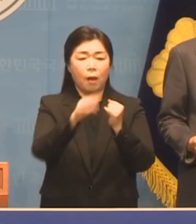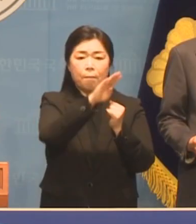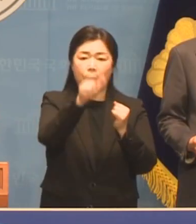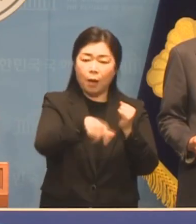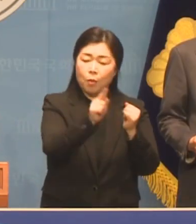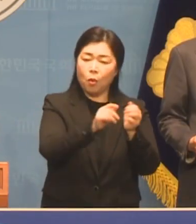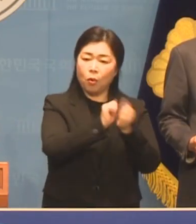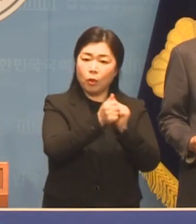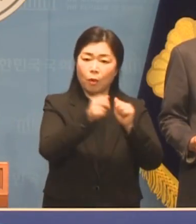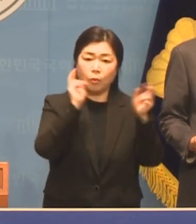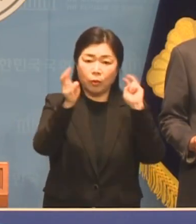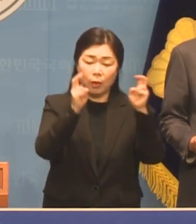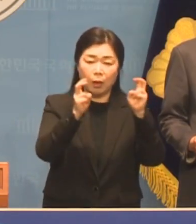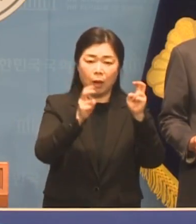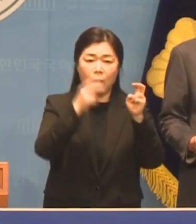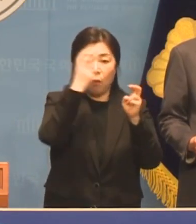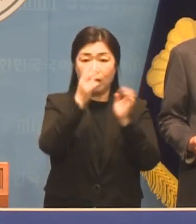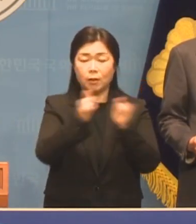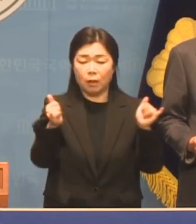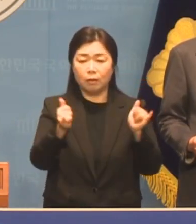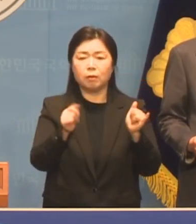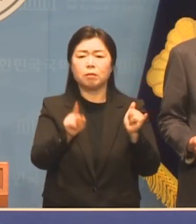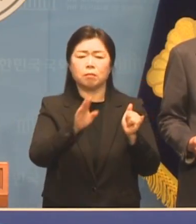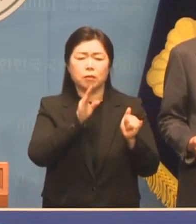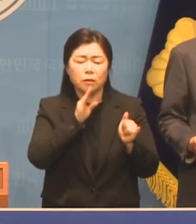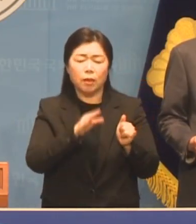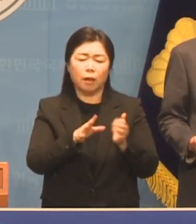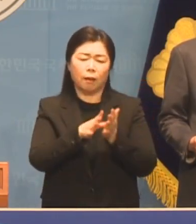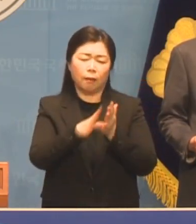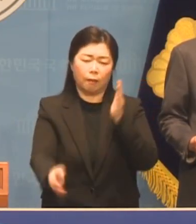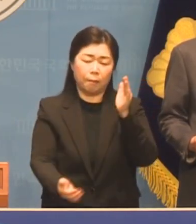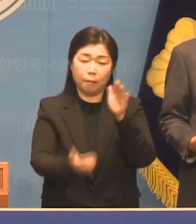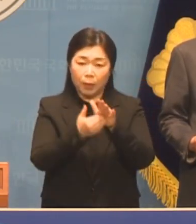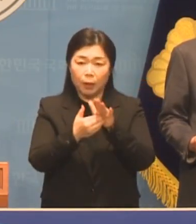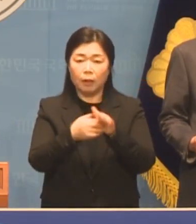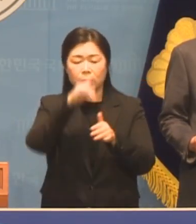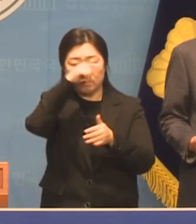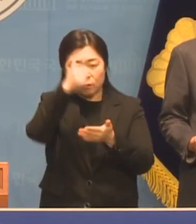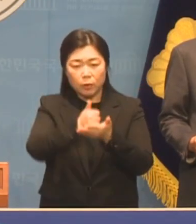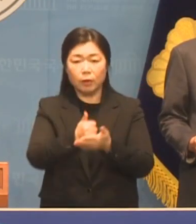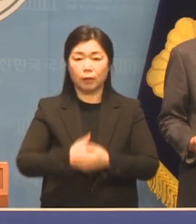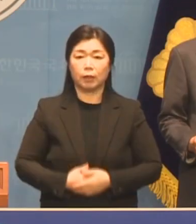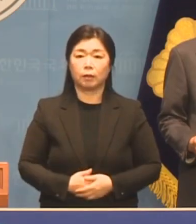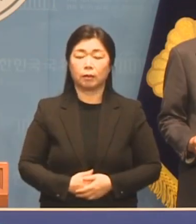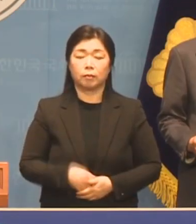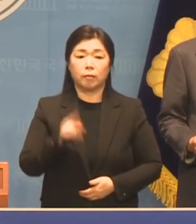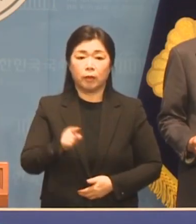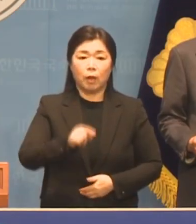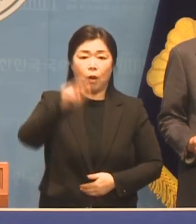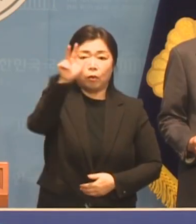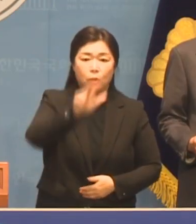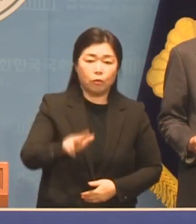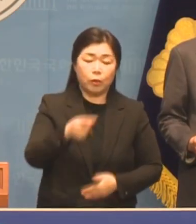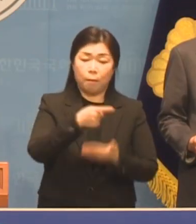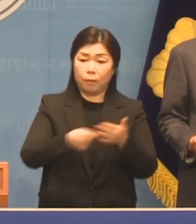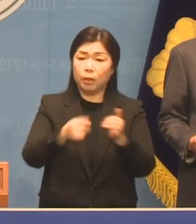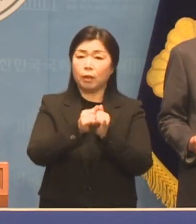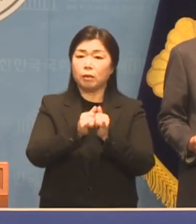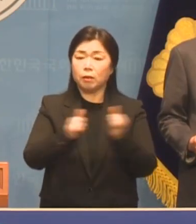관리자는 사람이라면 할 수 없는 만행을 저질렀습니다. 그것은 바로 전국의